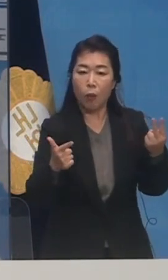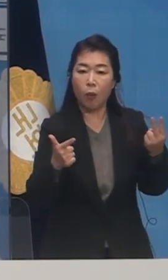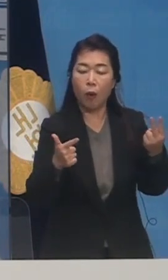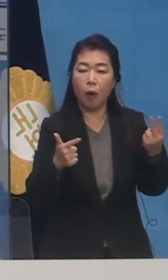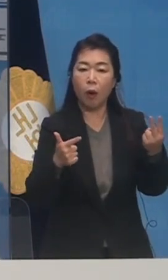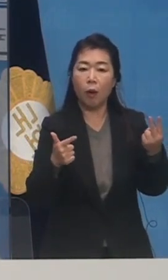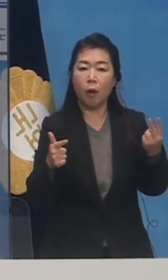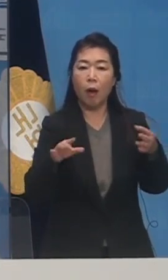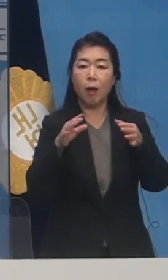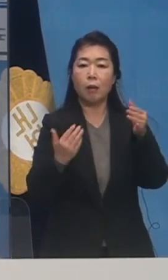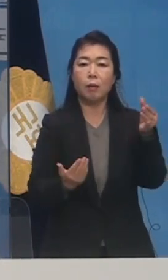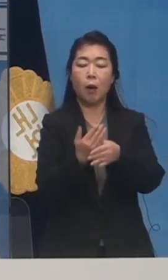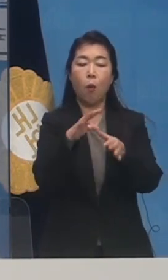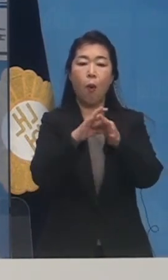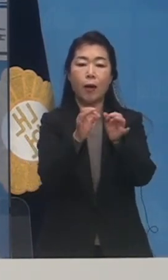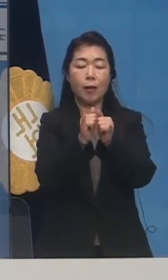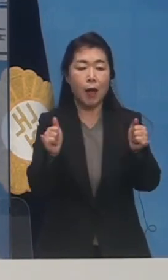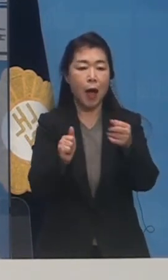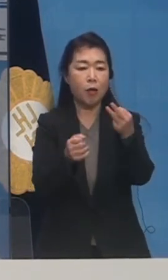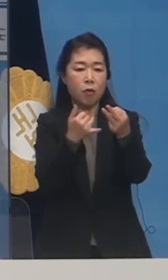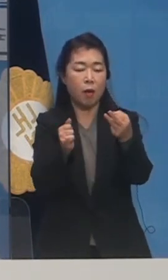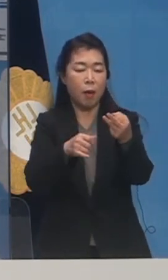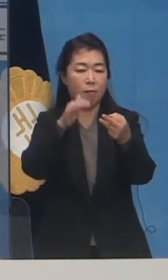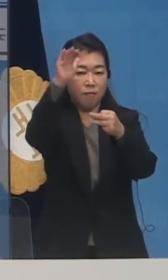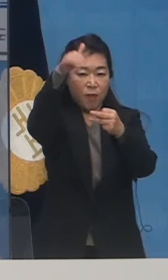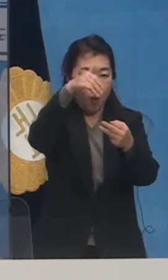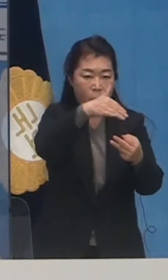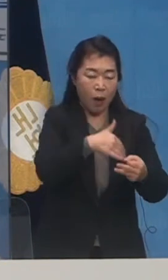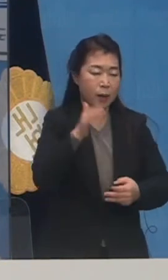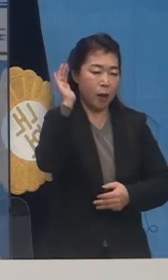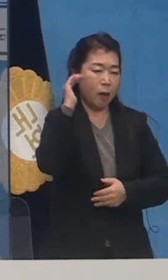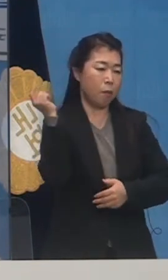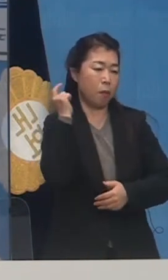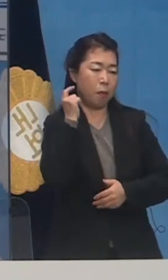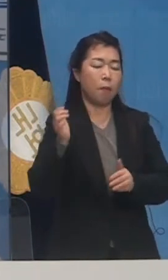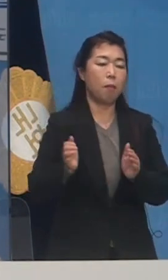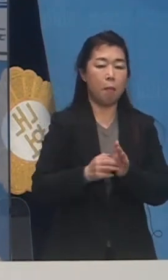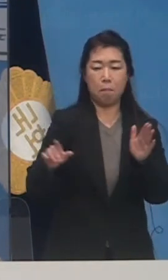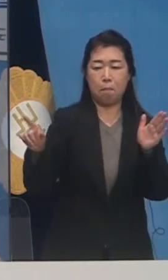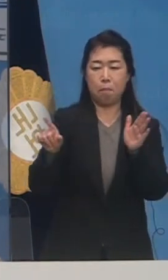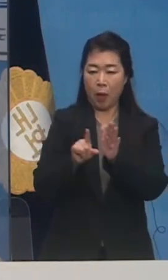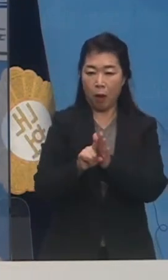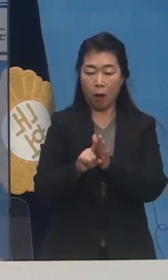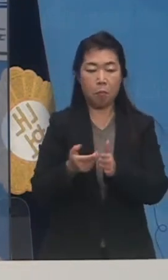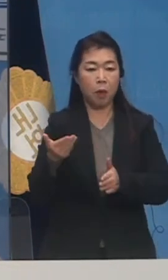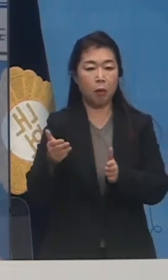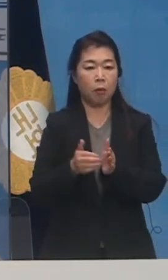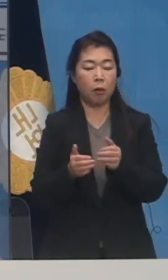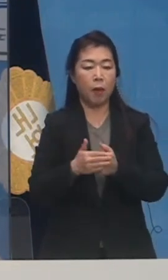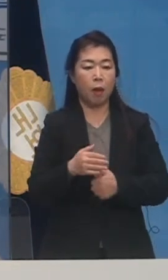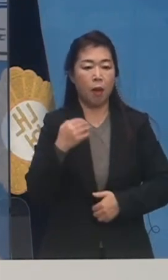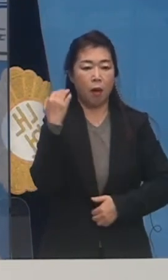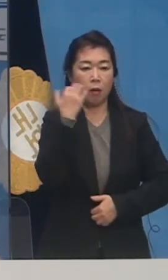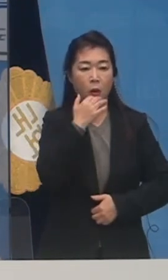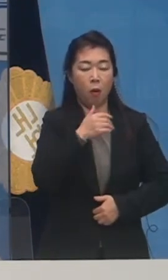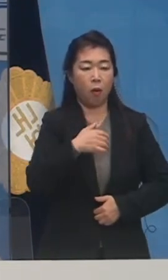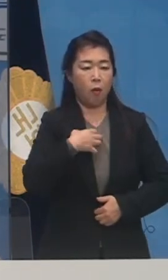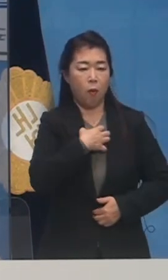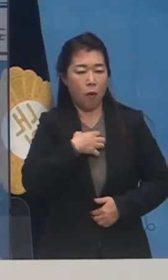참고인 13명에게 진술을 듣고 그것을 신뢰해서 성희롱 괴롭힘을 확인할 수